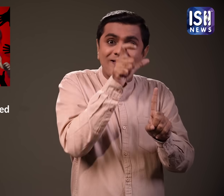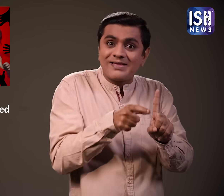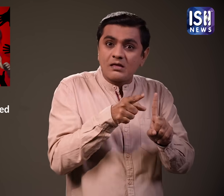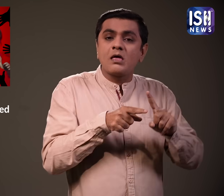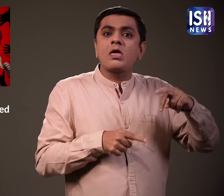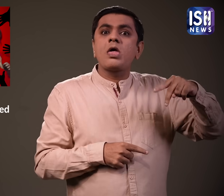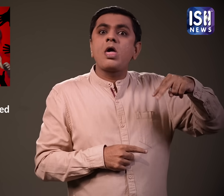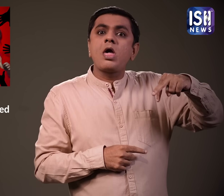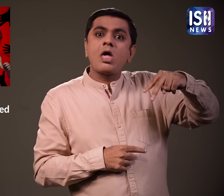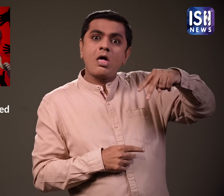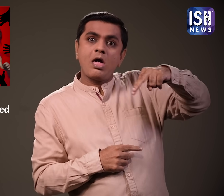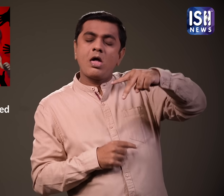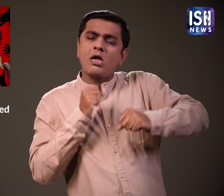घर भागते हुए पाया.